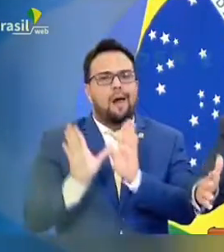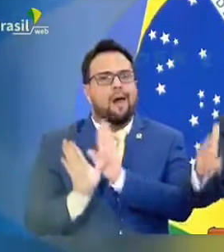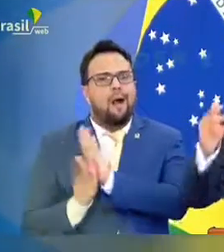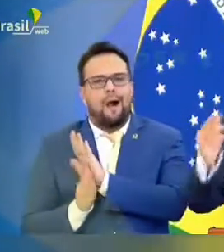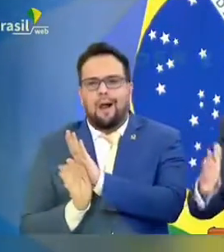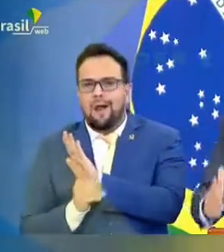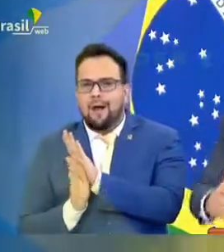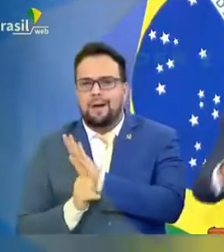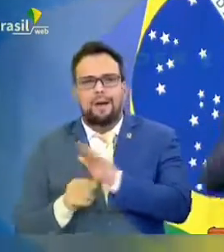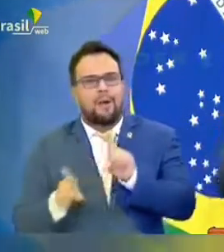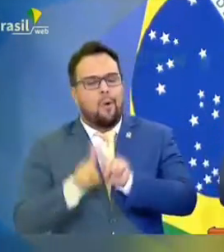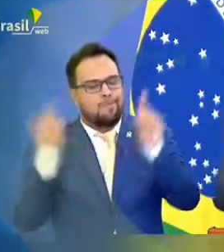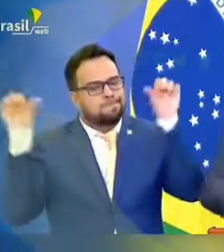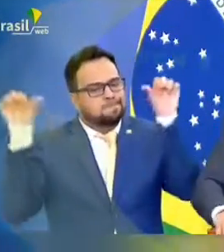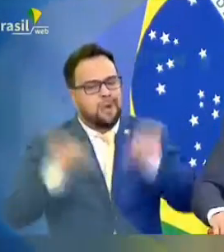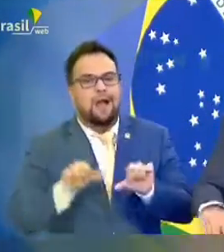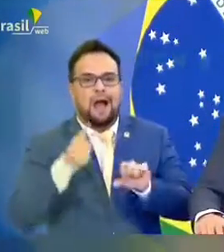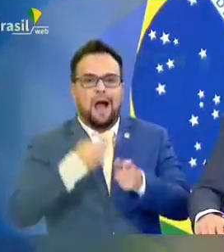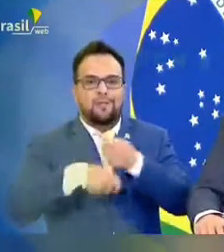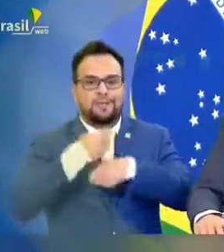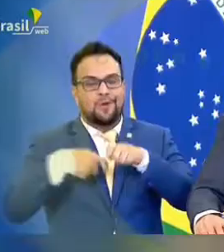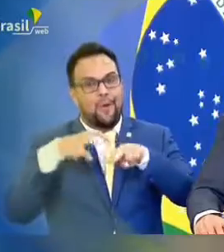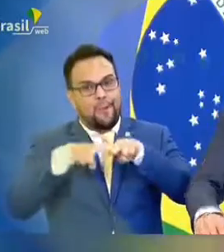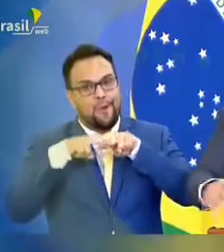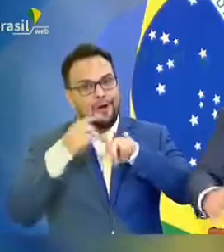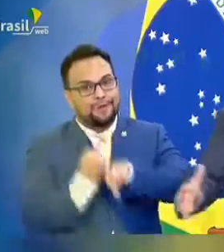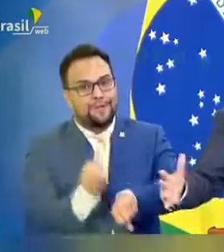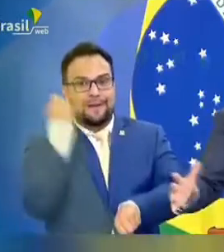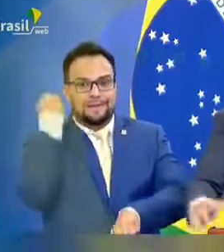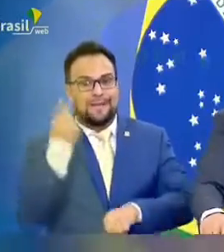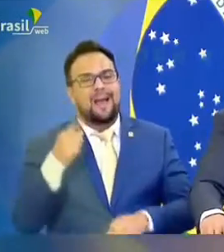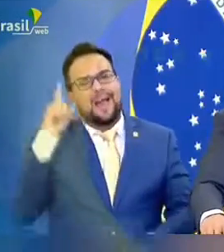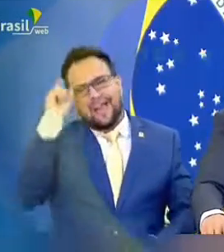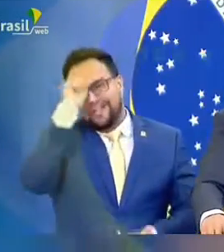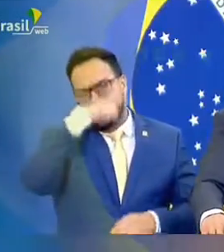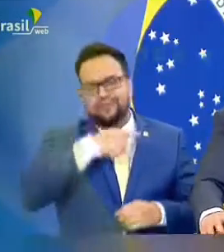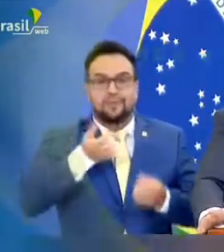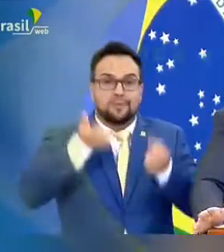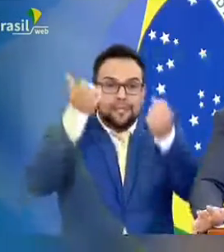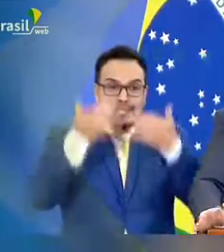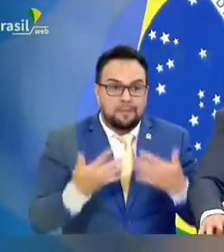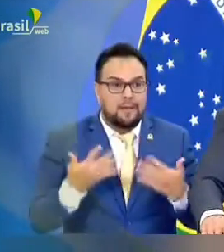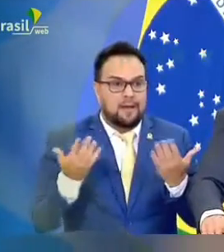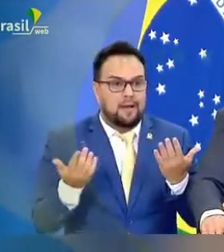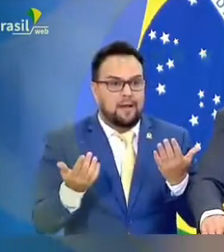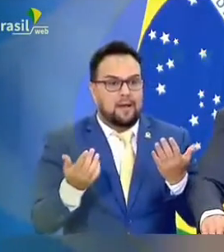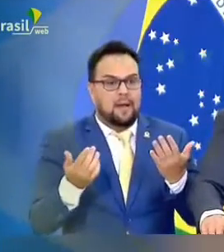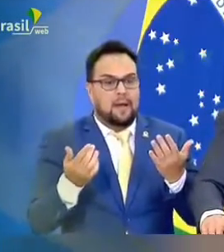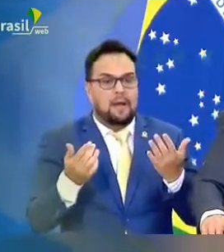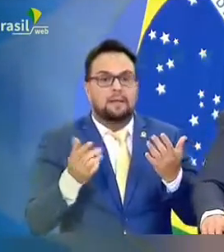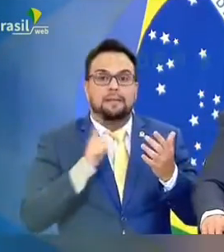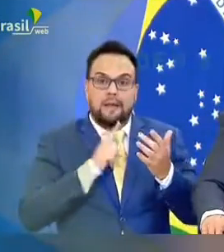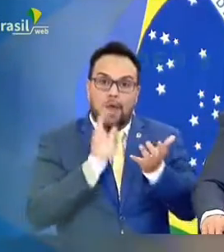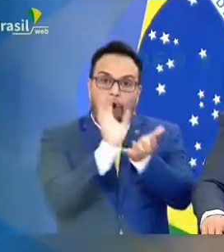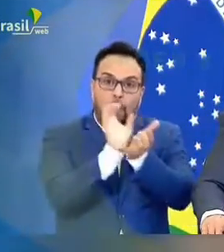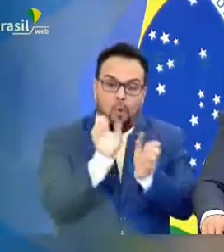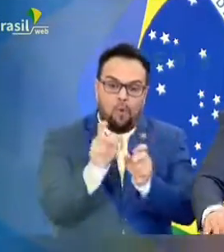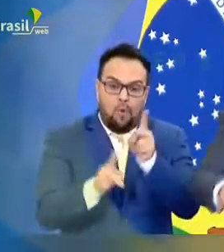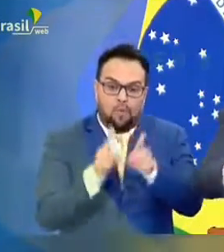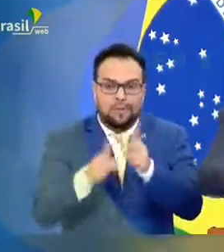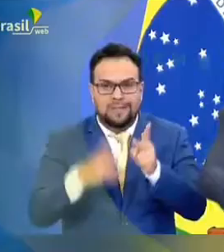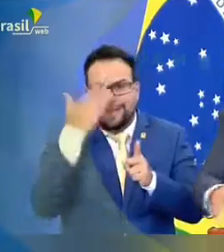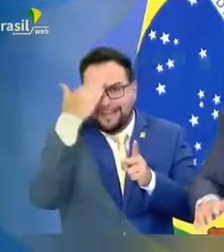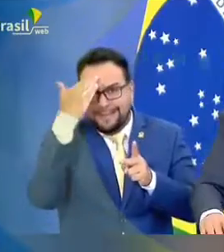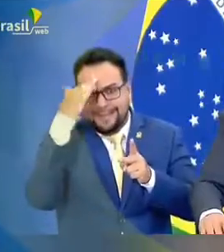o péssima administração do passado é difícil explicar para uma parte da população isso